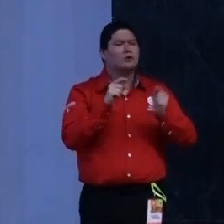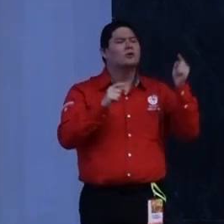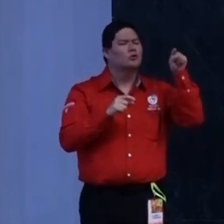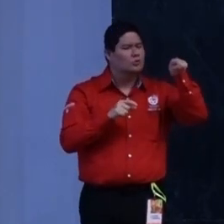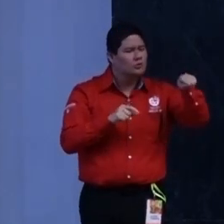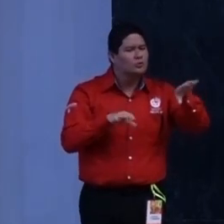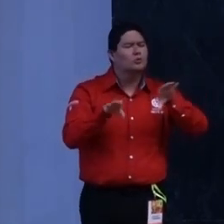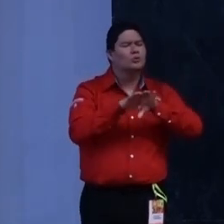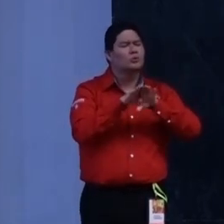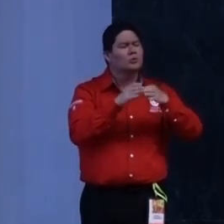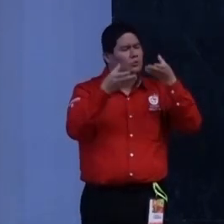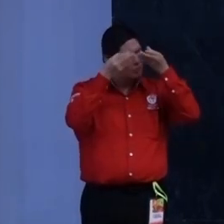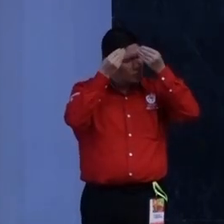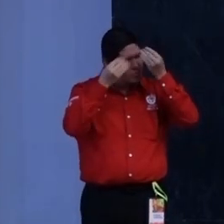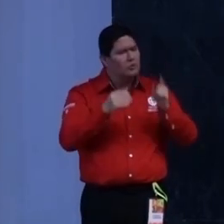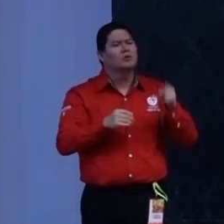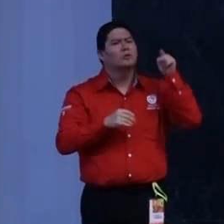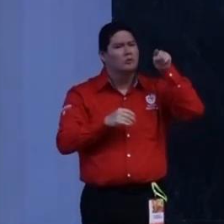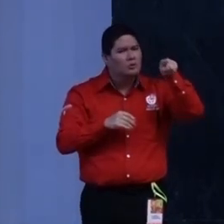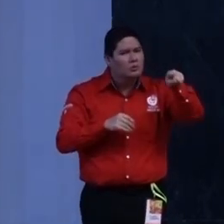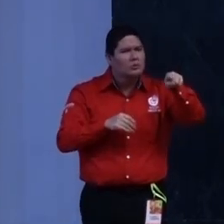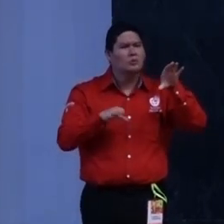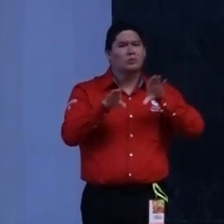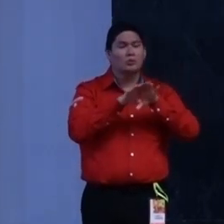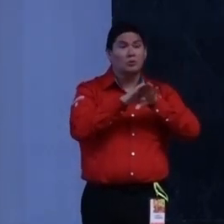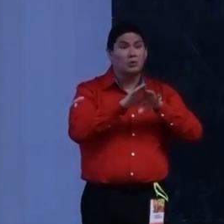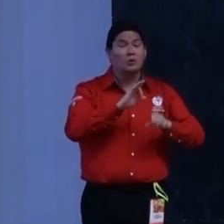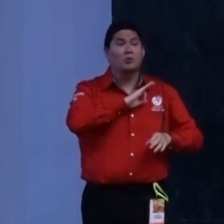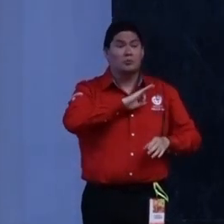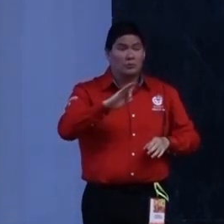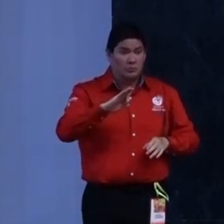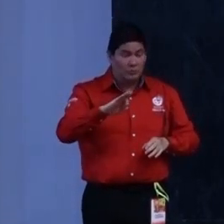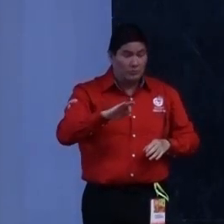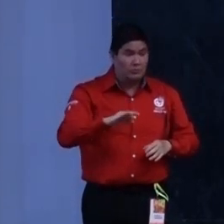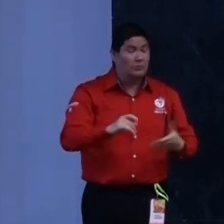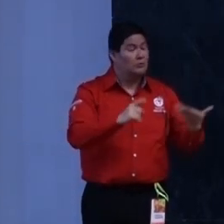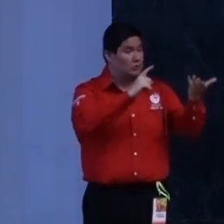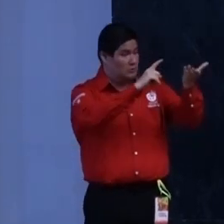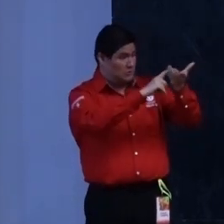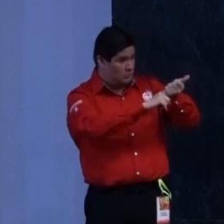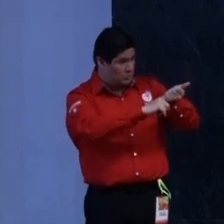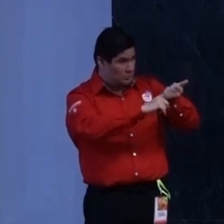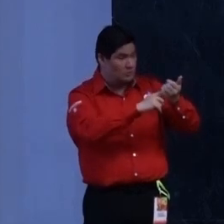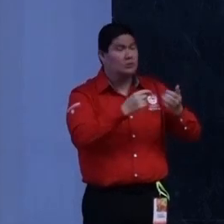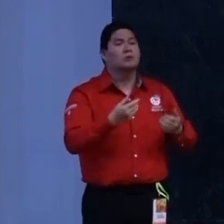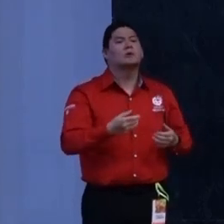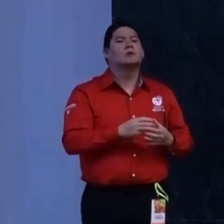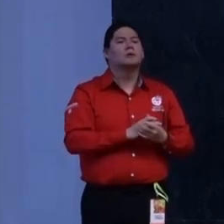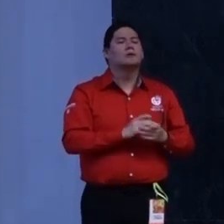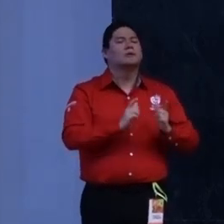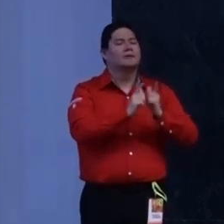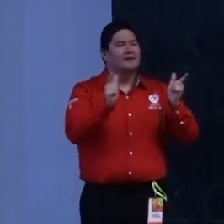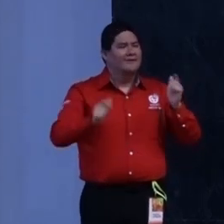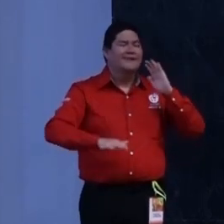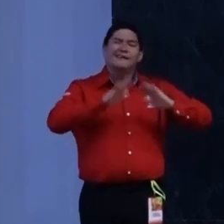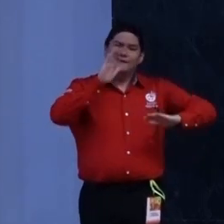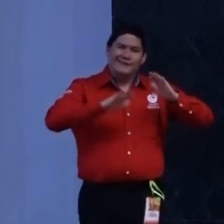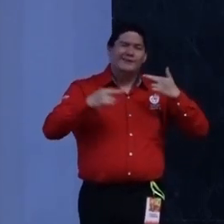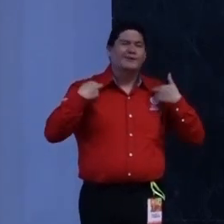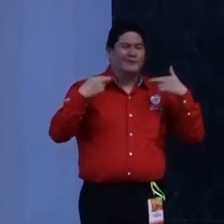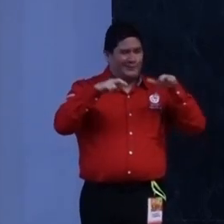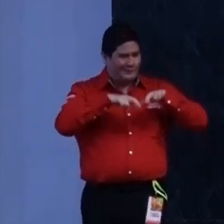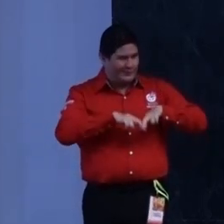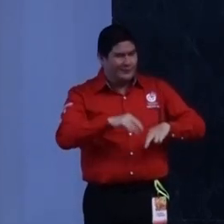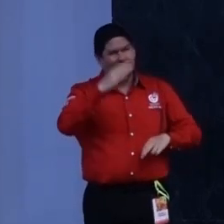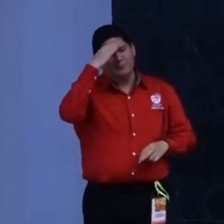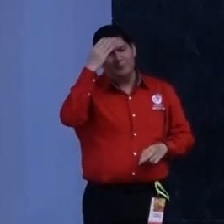¿Tú cómo aprendes y tú cómo puedes involucrarte también en el grupo? Porque a veces los maestros pensamos